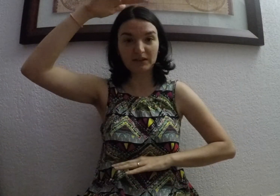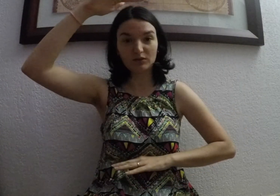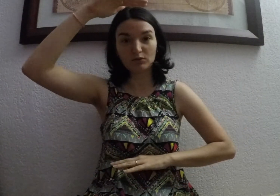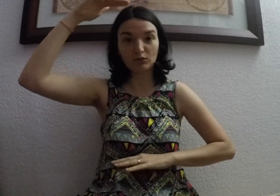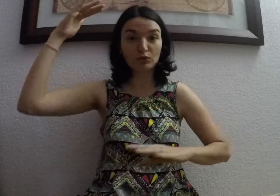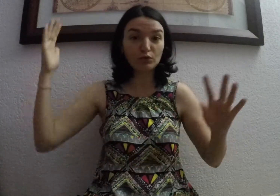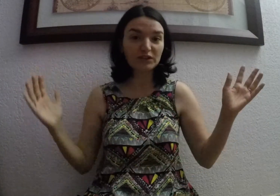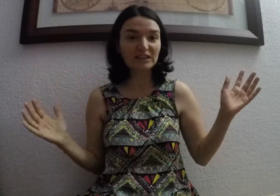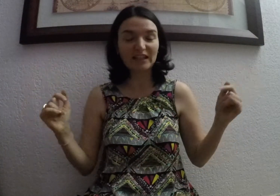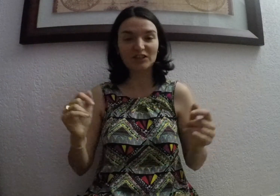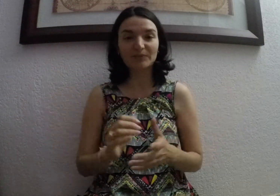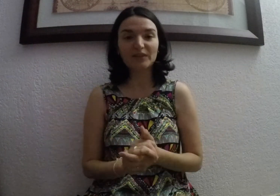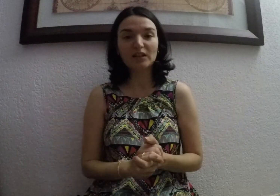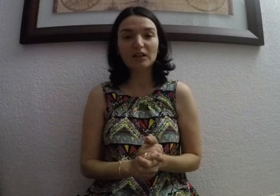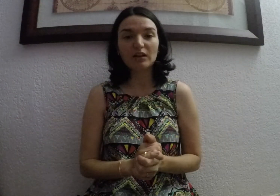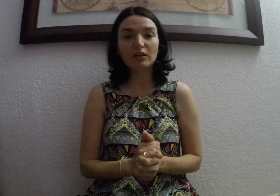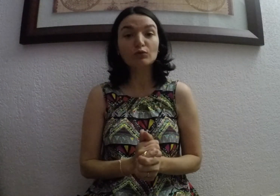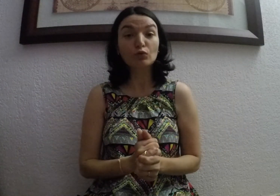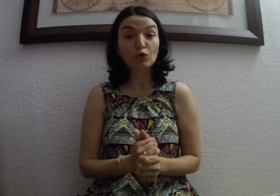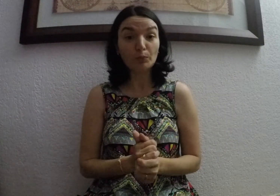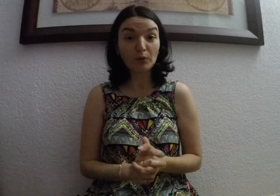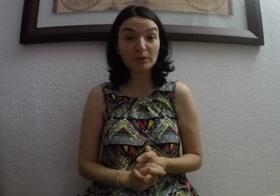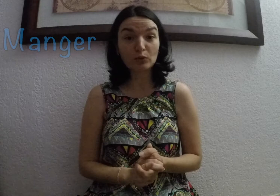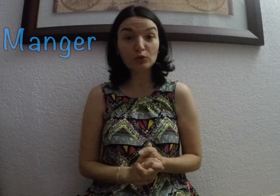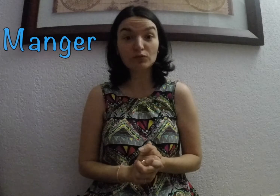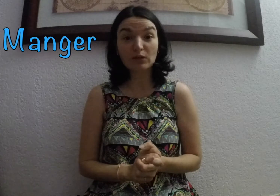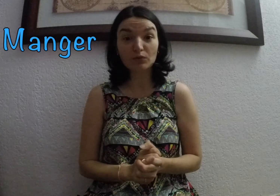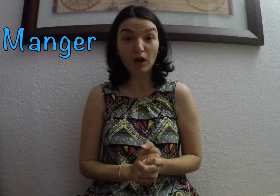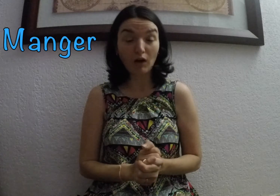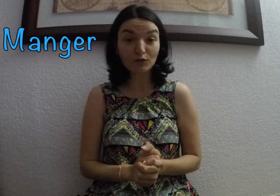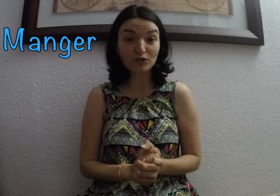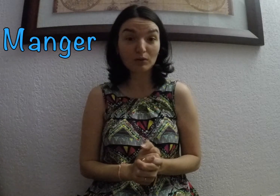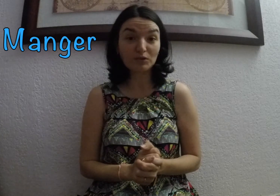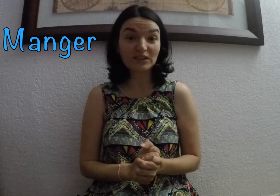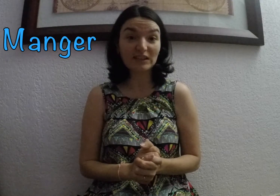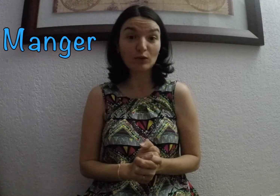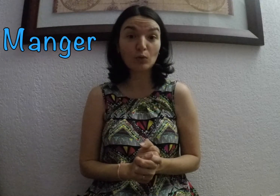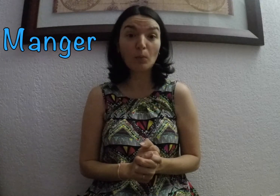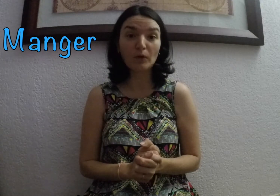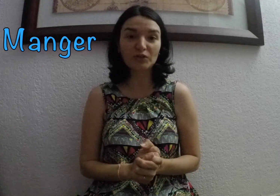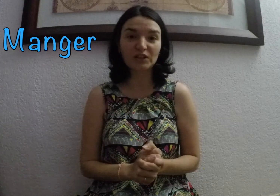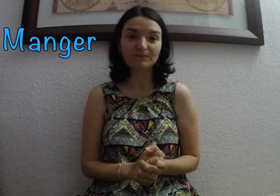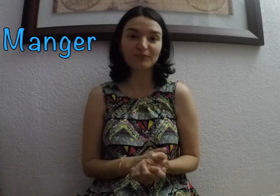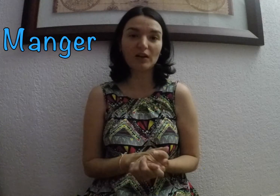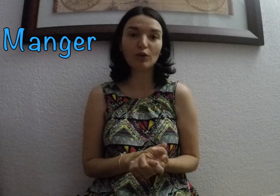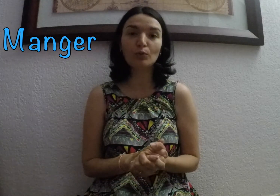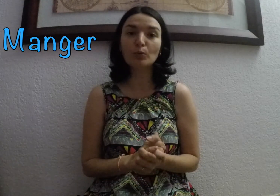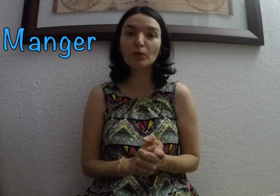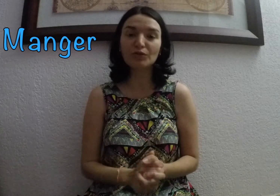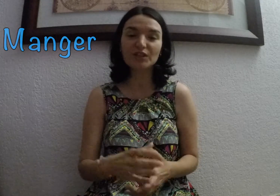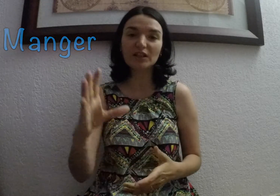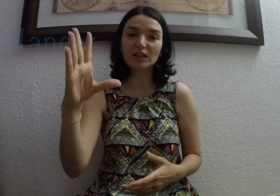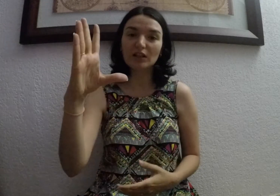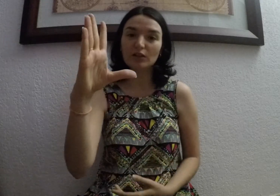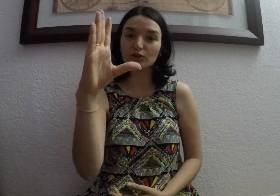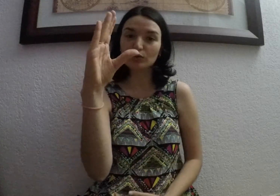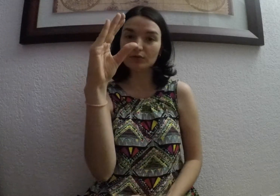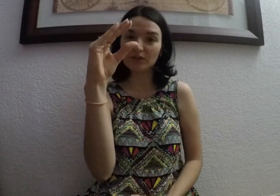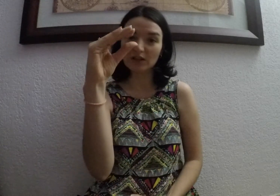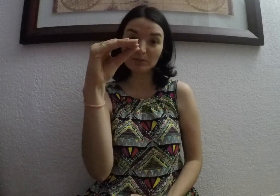respecte le signage. Donc le premier mot que nous allons voir ensemble, c'est le mot manger. Alors le mot manger, je fais comme